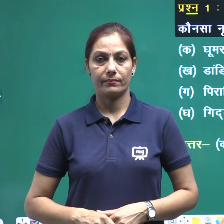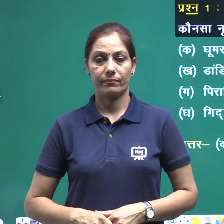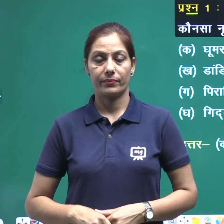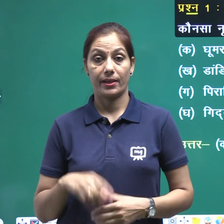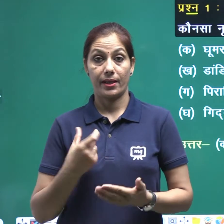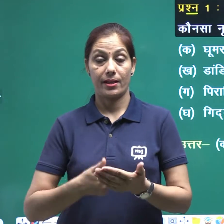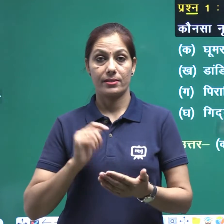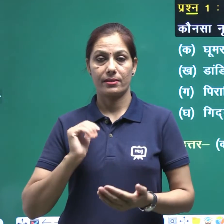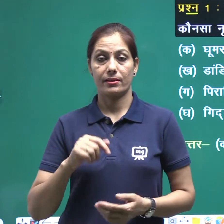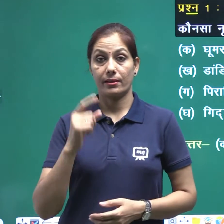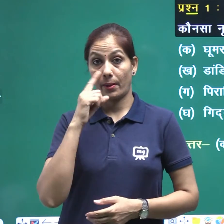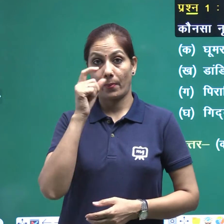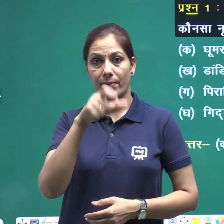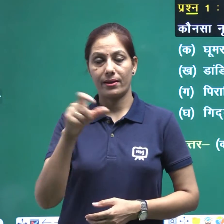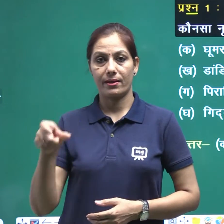राजस्थानी महिलाएं